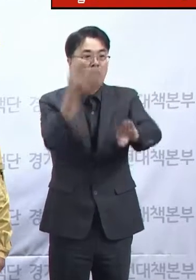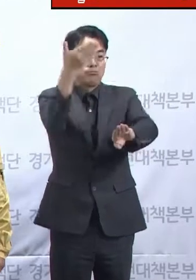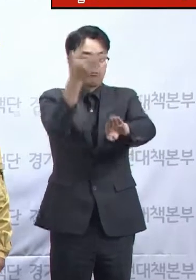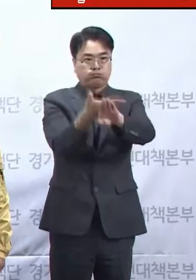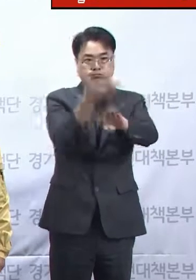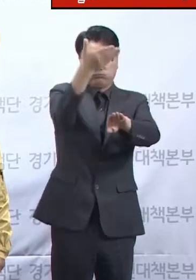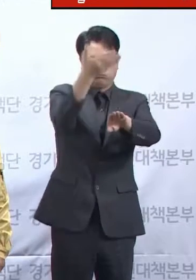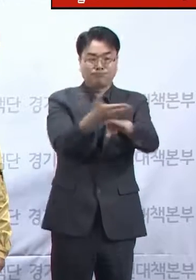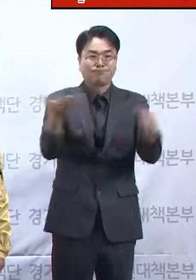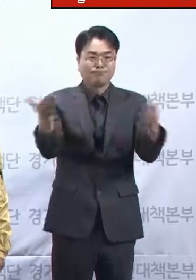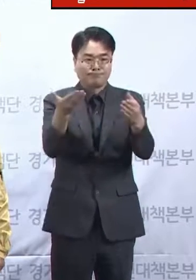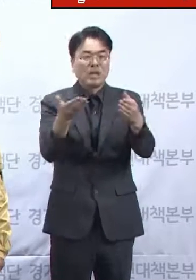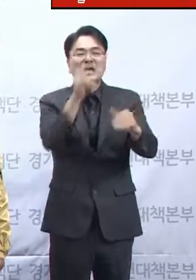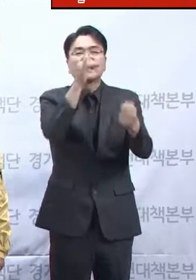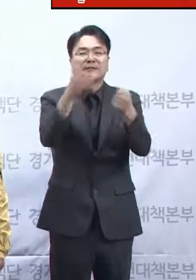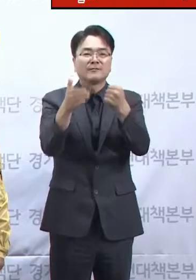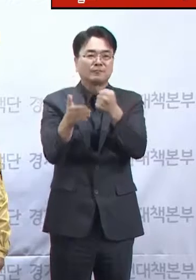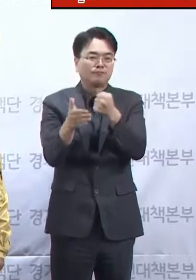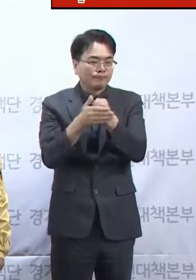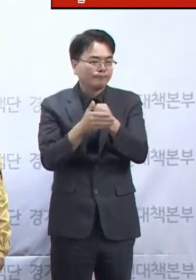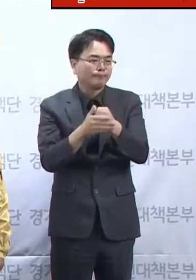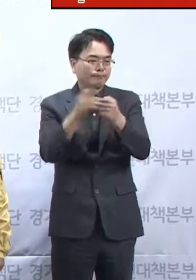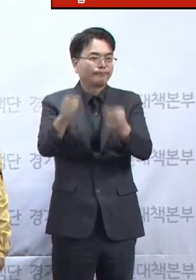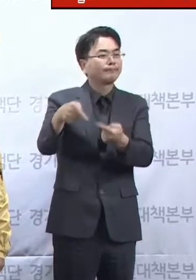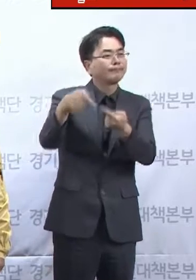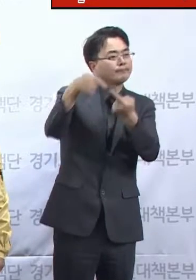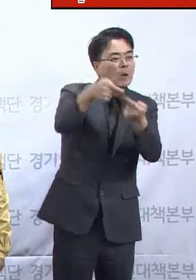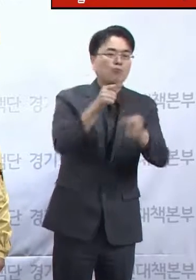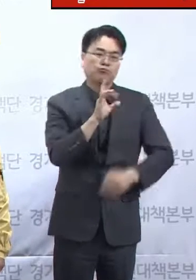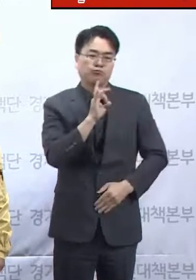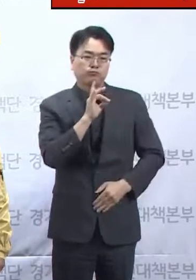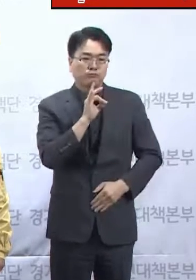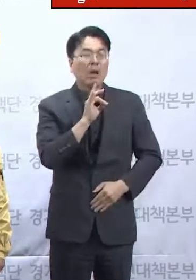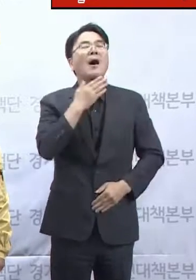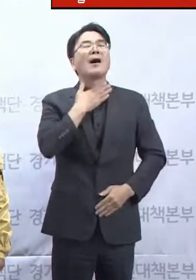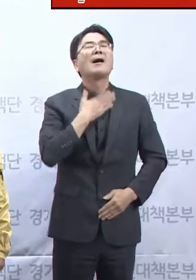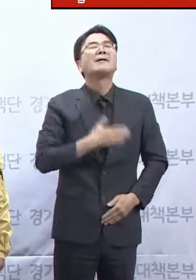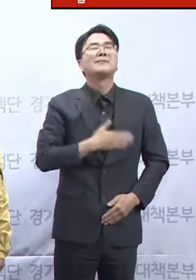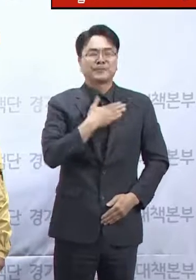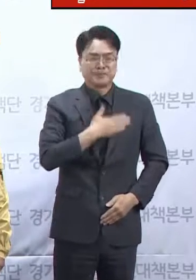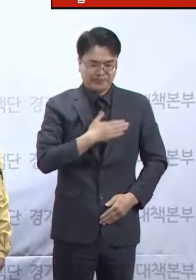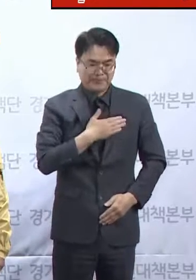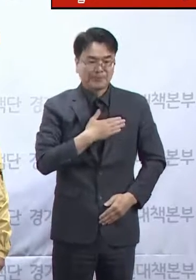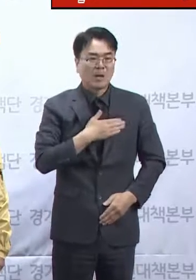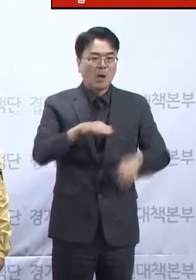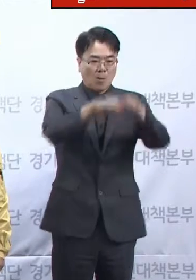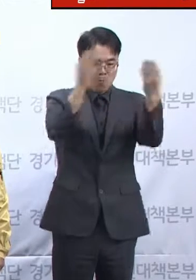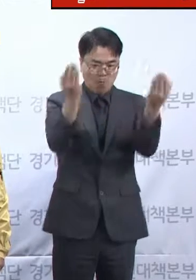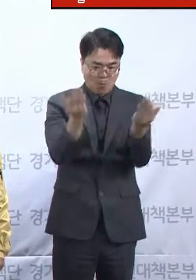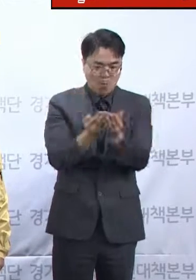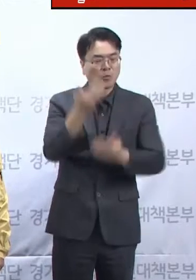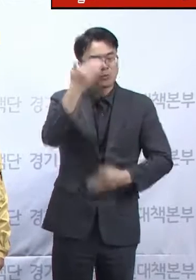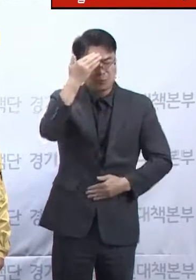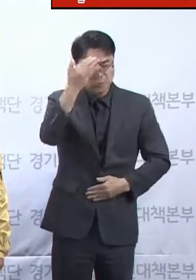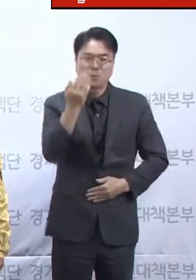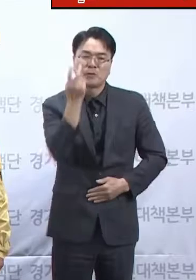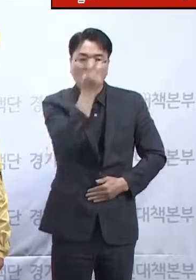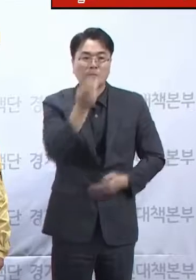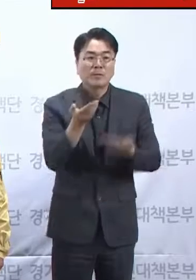방문하셨다고 하더라도 사실 여부를 저희가 조사하지 않고 모두 무료 검사를 시행한다는 점을 말씀드립니다.